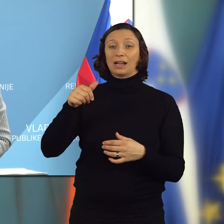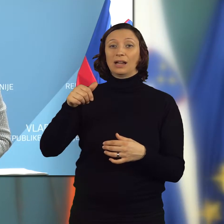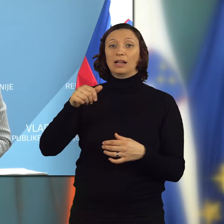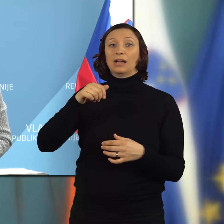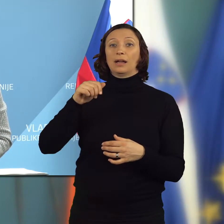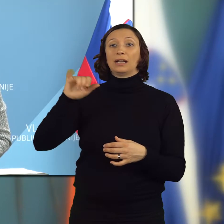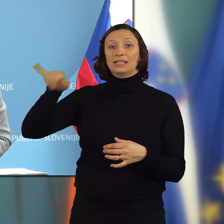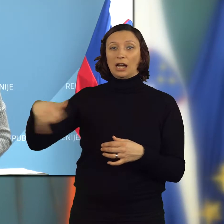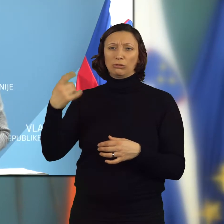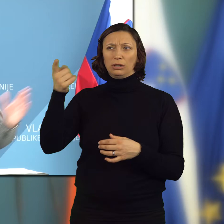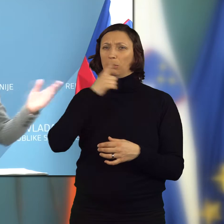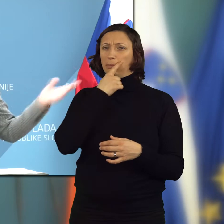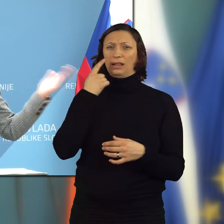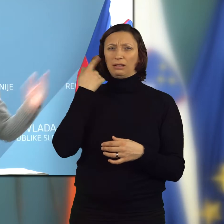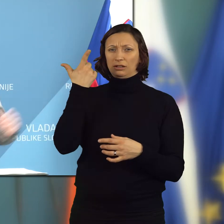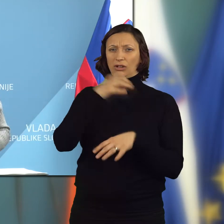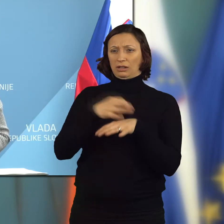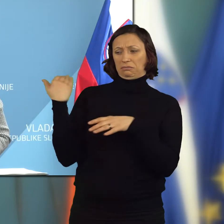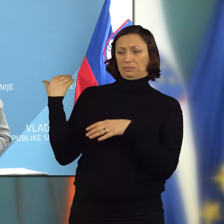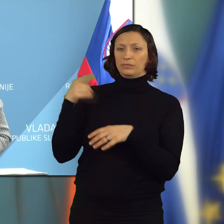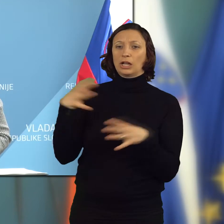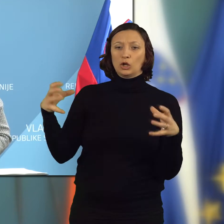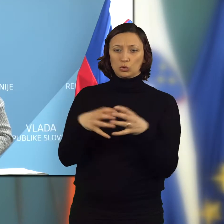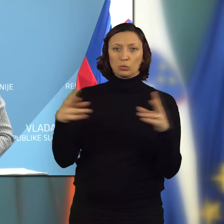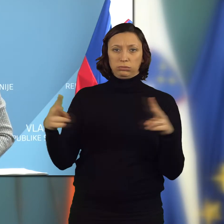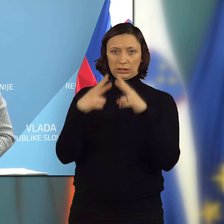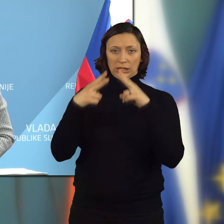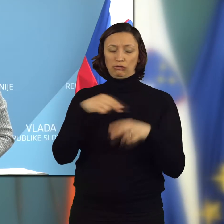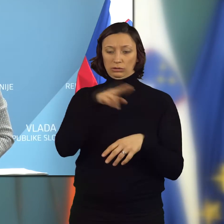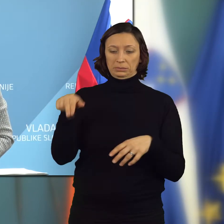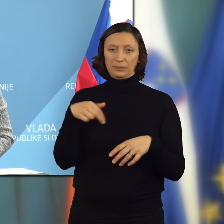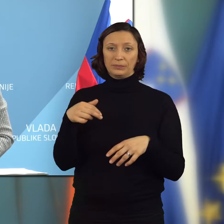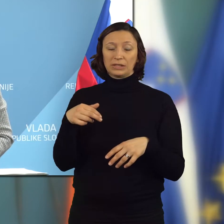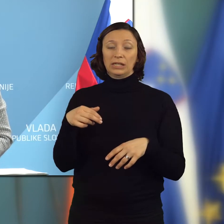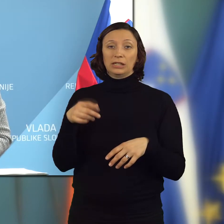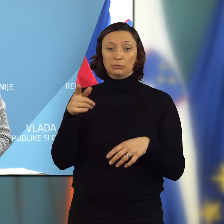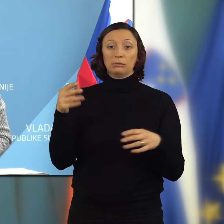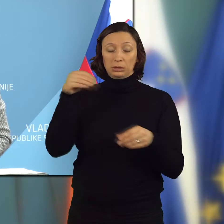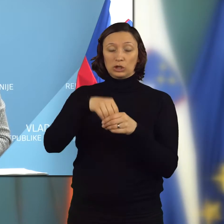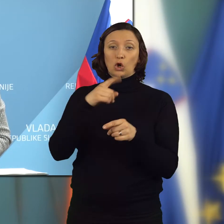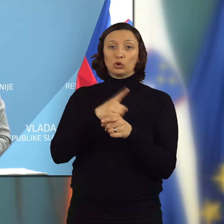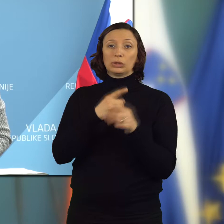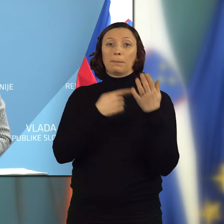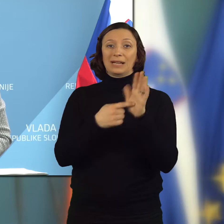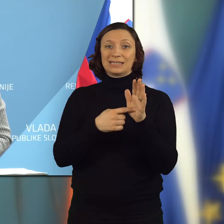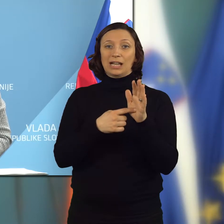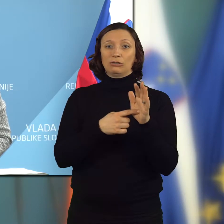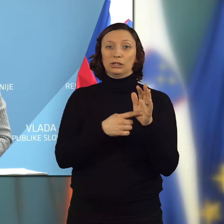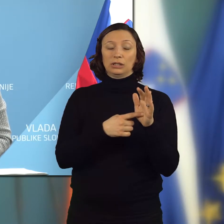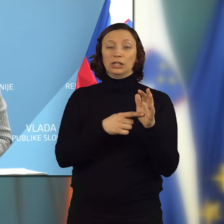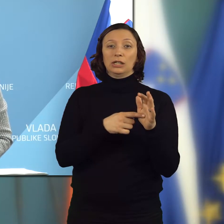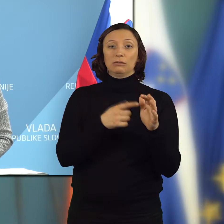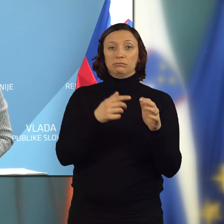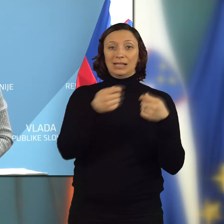11.1., se pravi petek, 2 tedna nazaj, imeli skupno srečanje, kjer so bili prisotni tudi